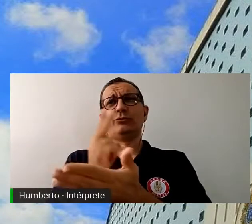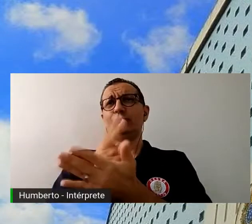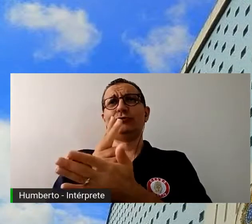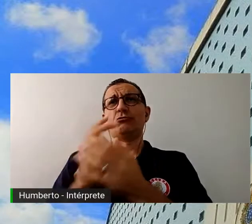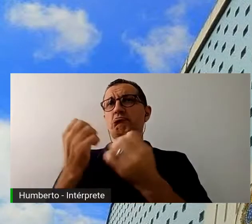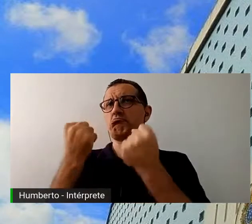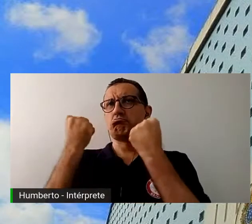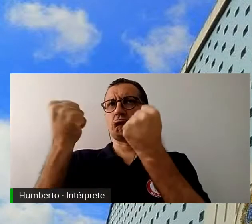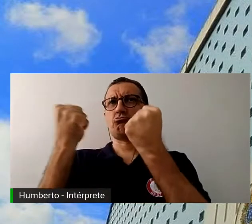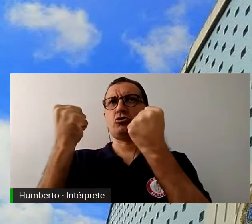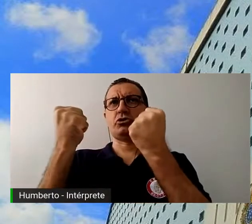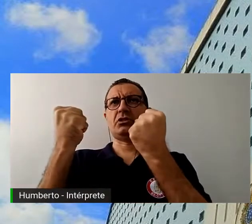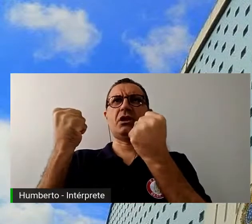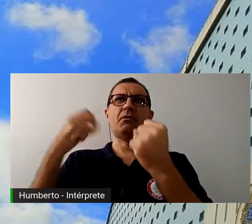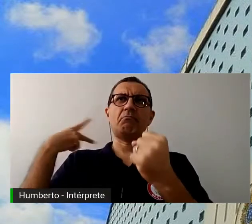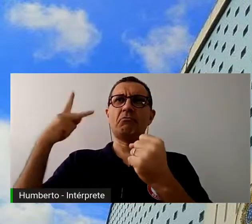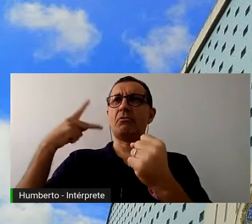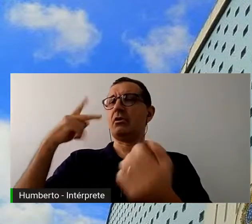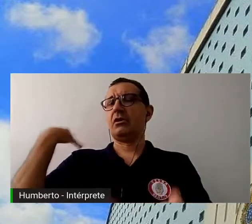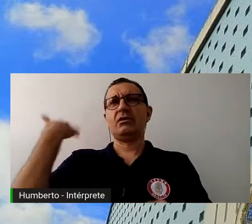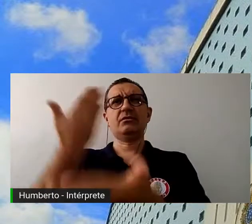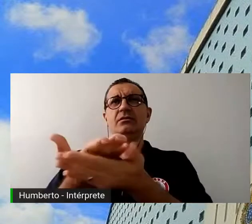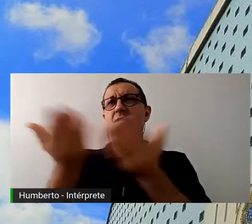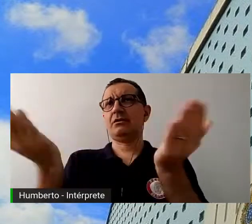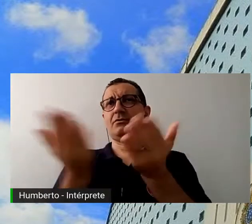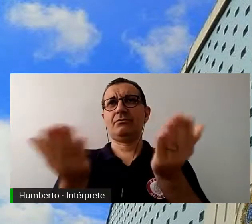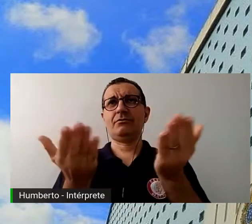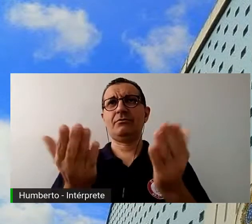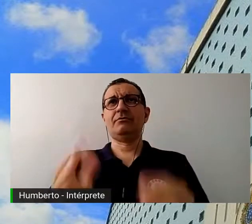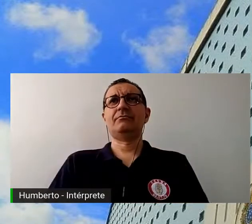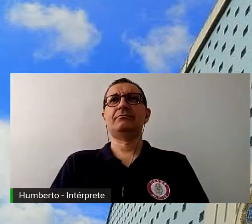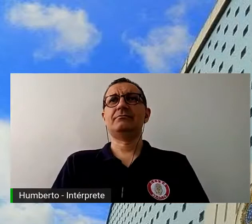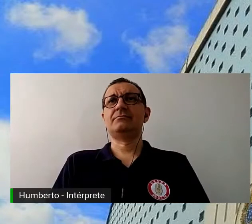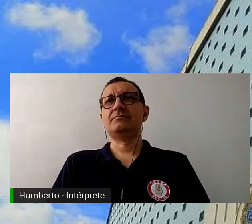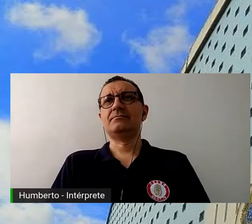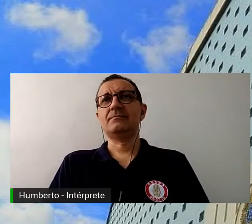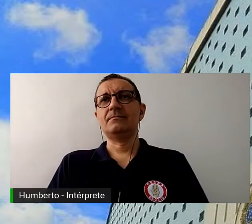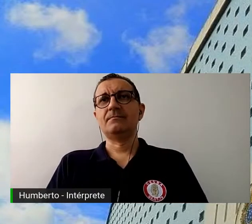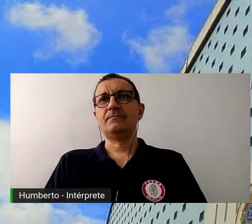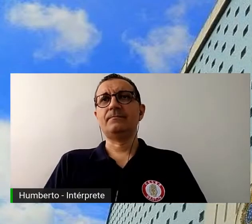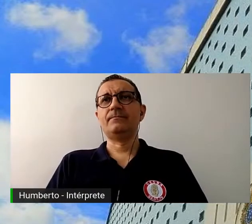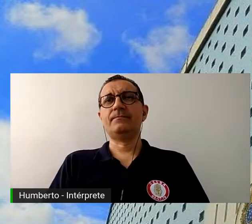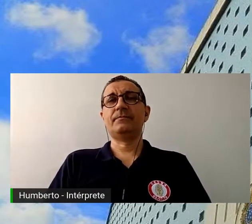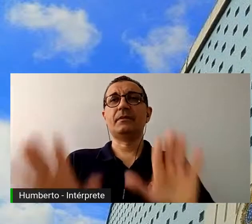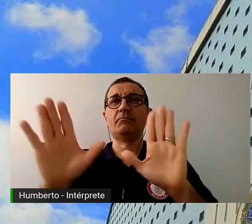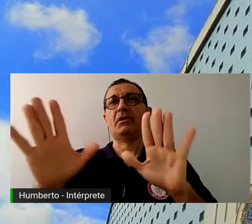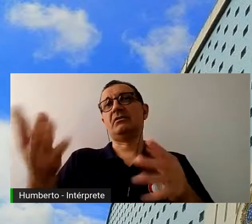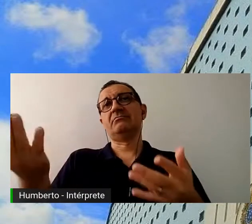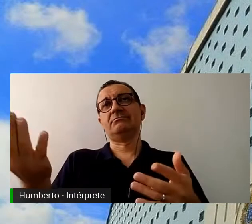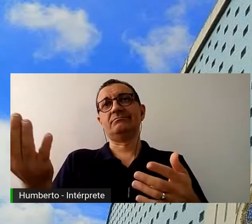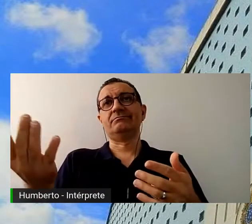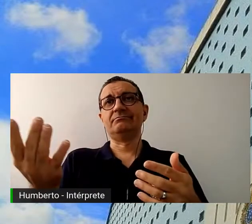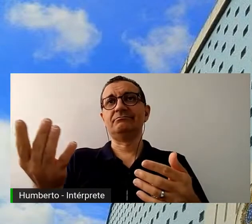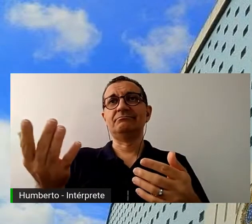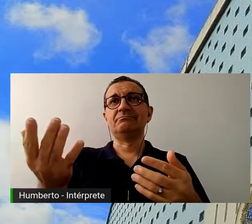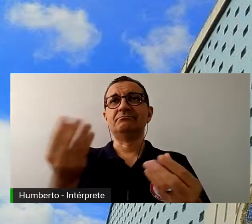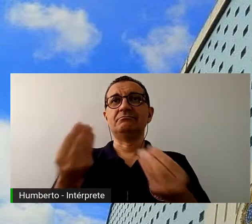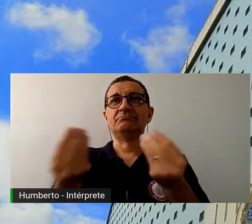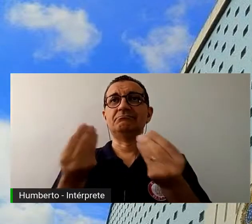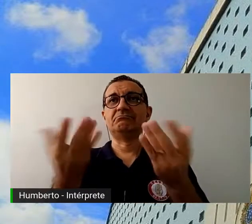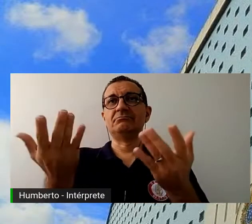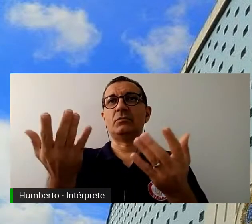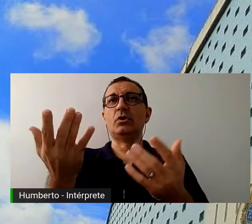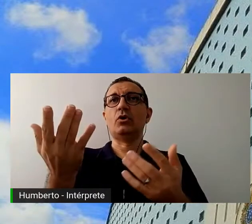interregno de democracia, deixaram um governo popular ascender, mas não suportaram. E deram um golpe chamado golpe